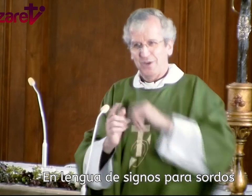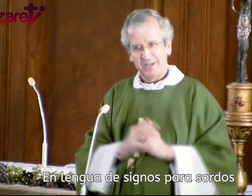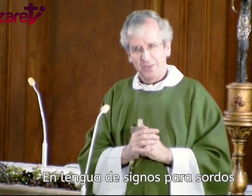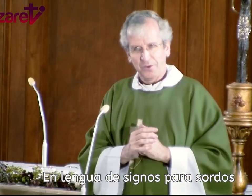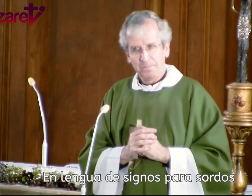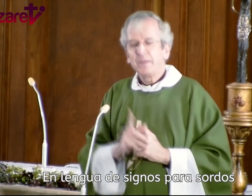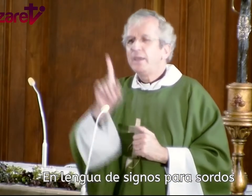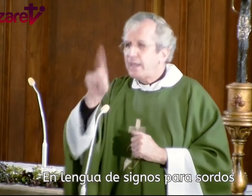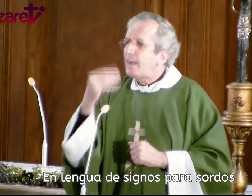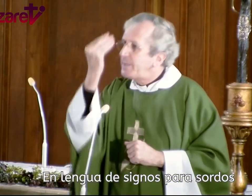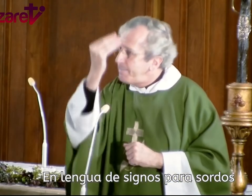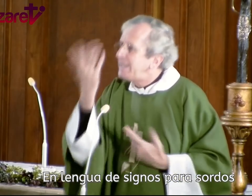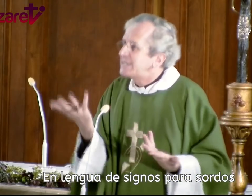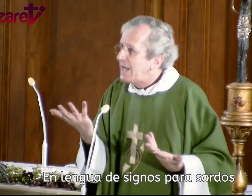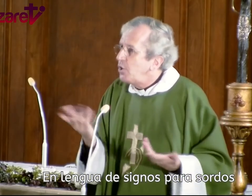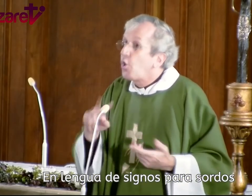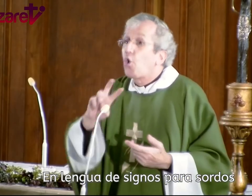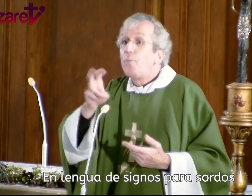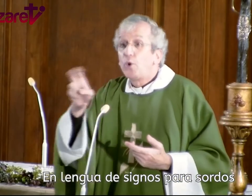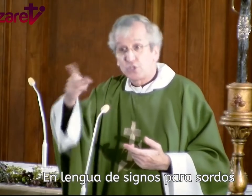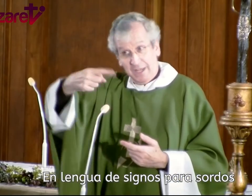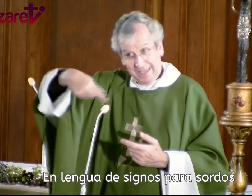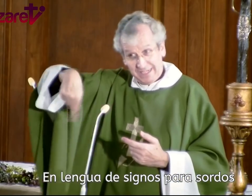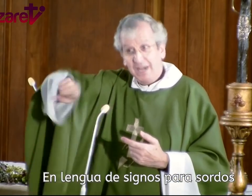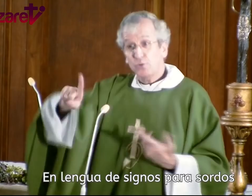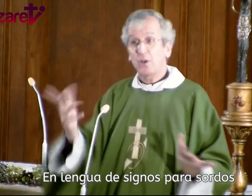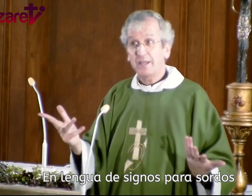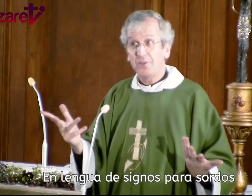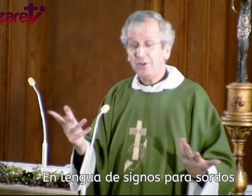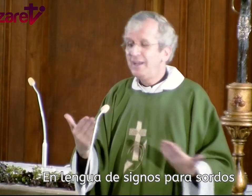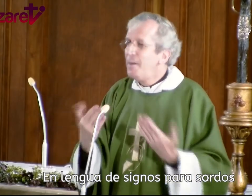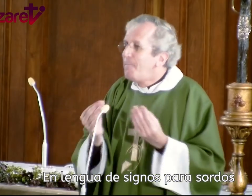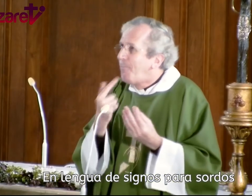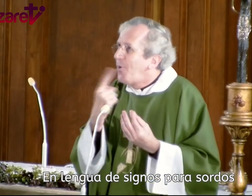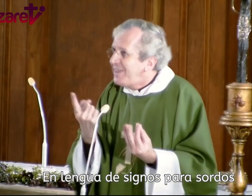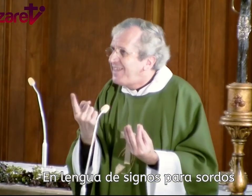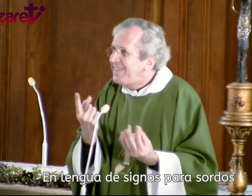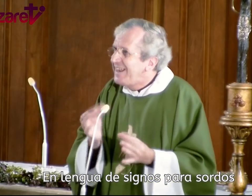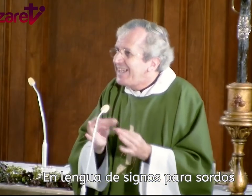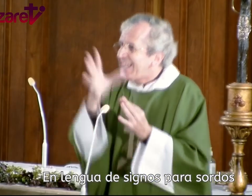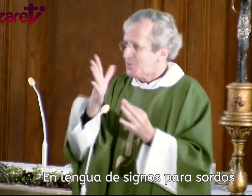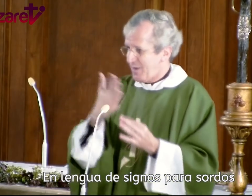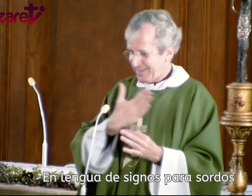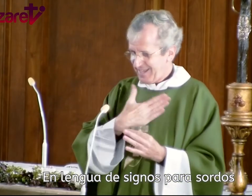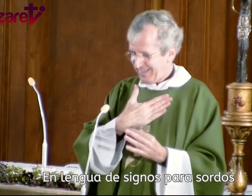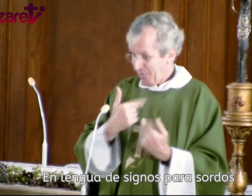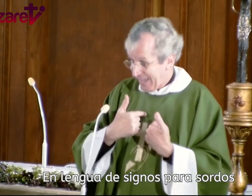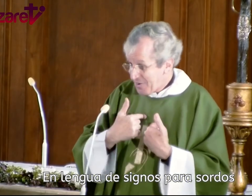alrededor Y también pensar Como los Que están A nuestro alrededor Pueden decir Que suerte De lo que yo